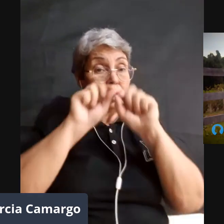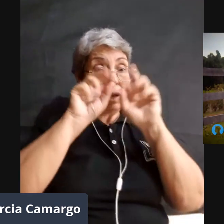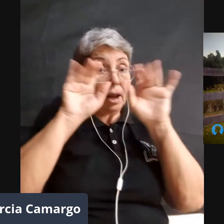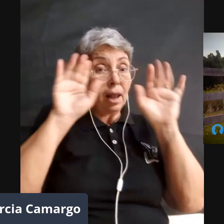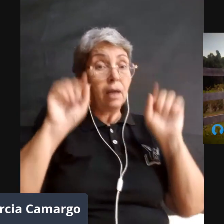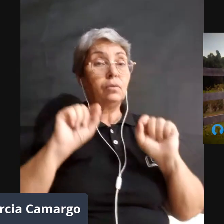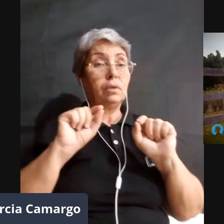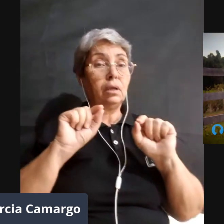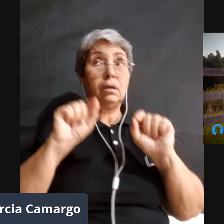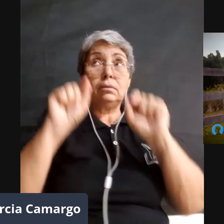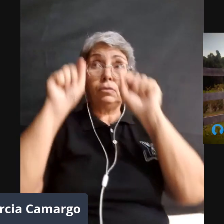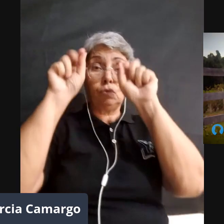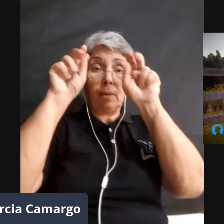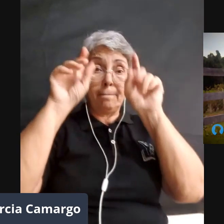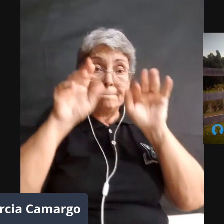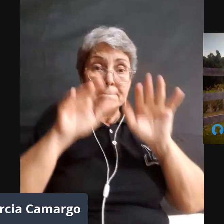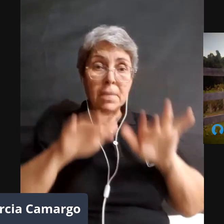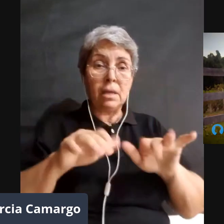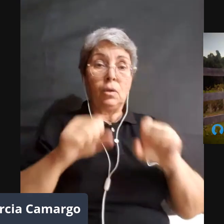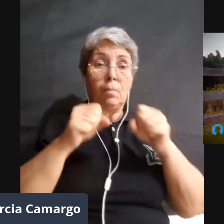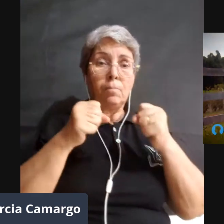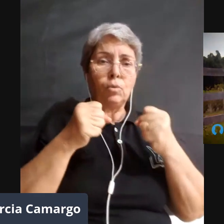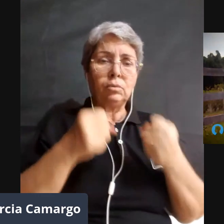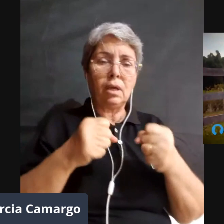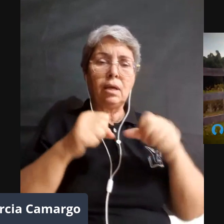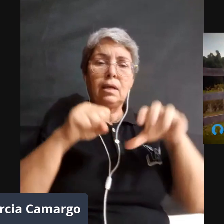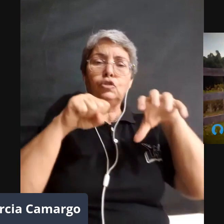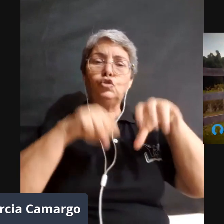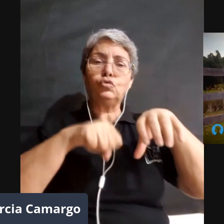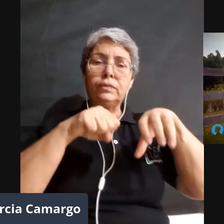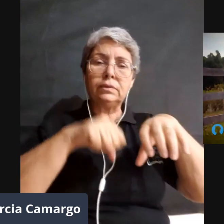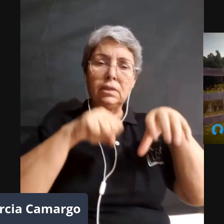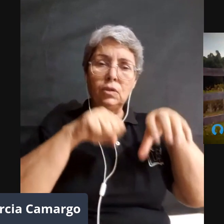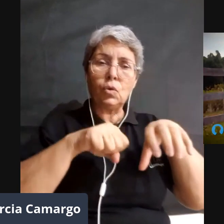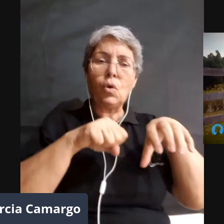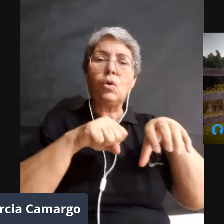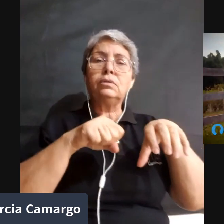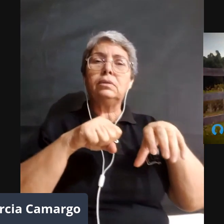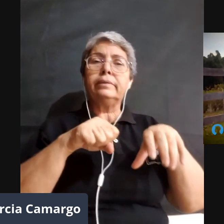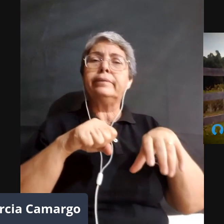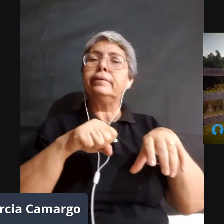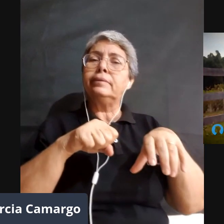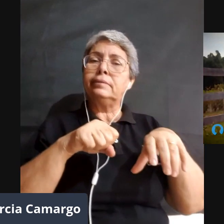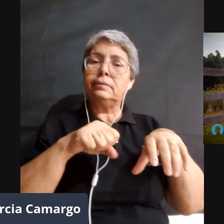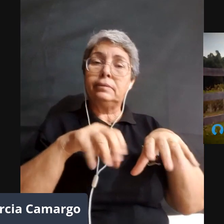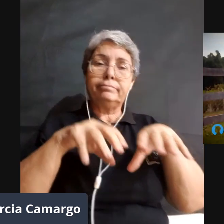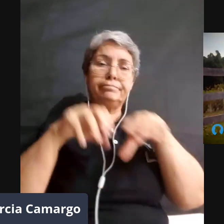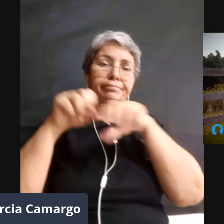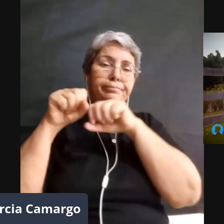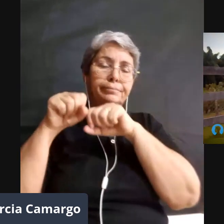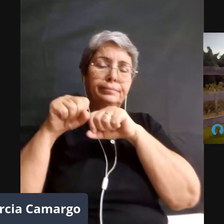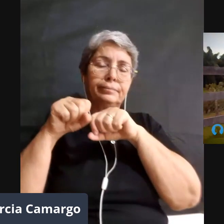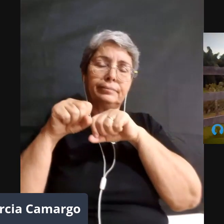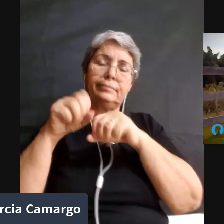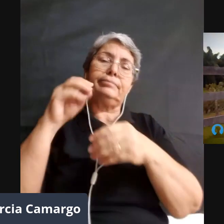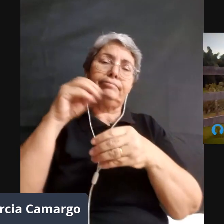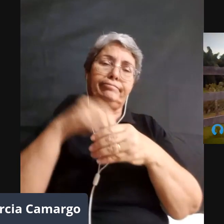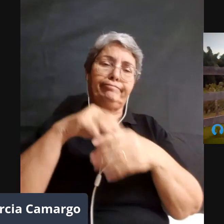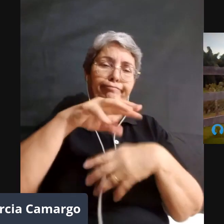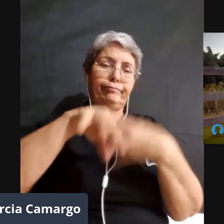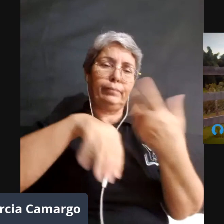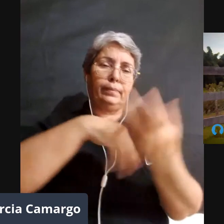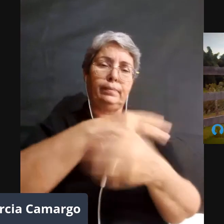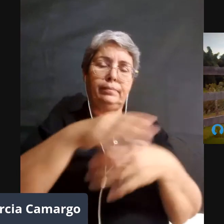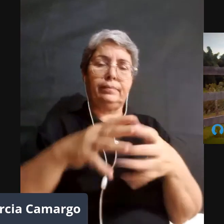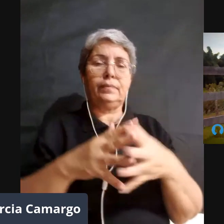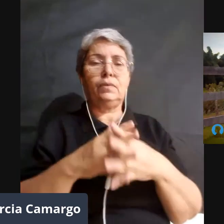poder, as suas bênçãos, a tão sonhada chuva serôdia, à confusão em nosso meio, em nosso arraial. Tanta diferença